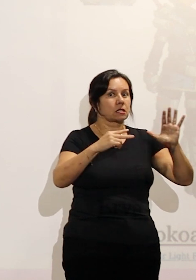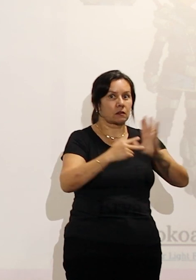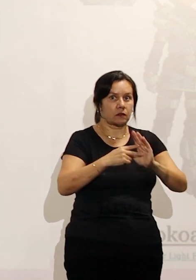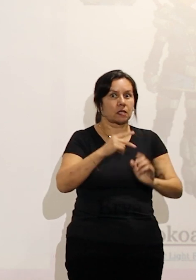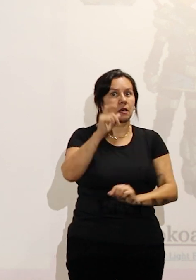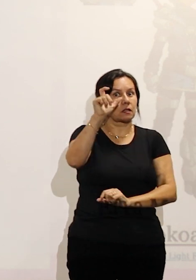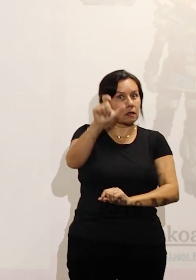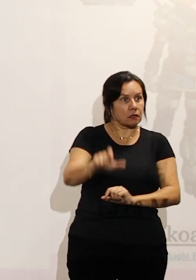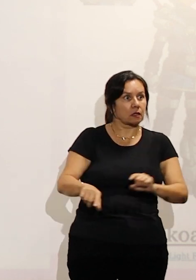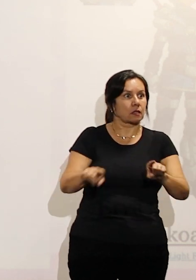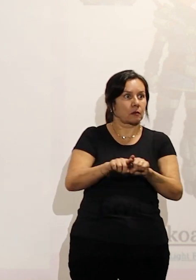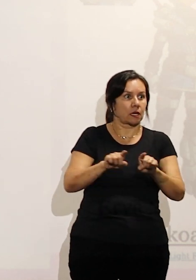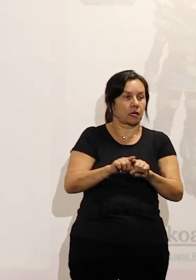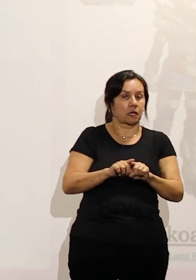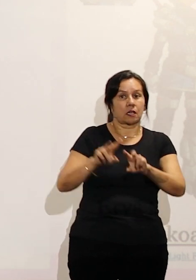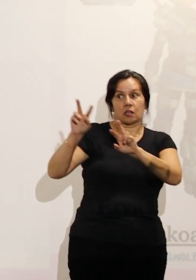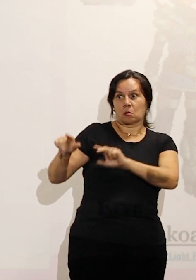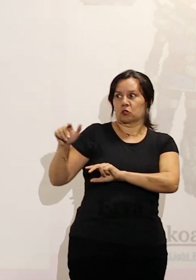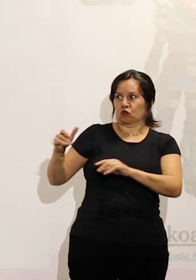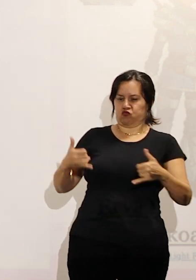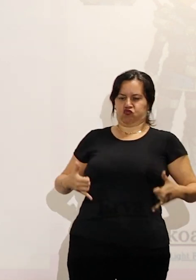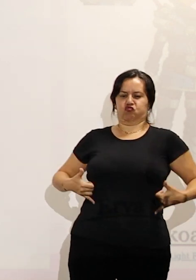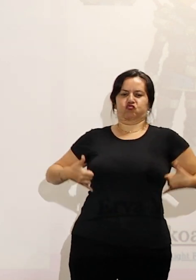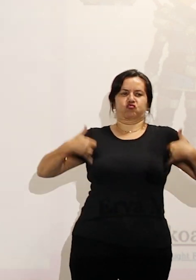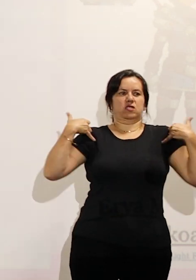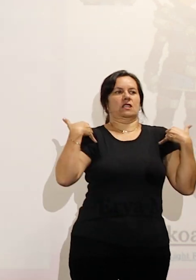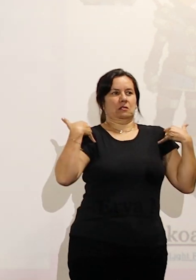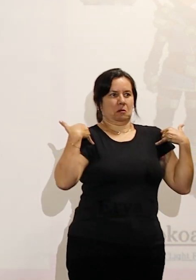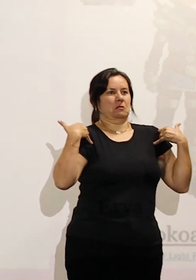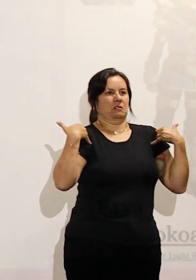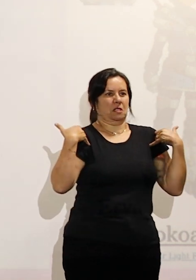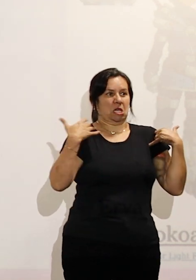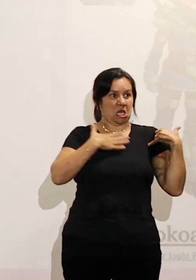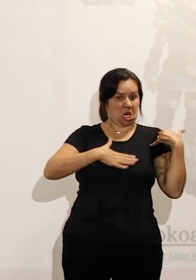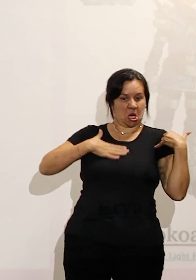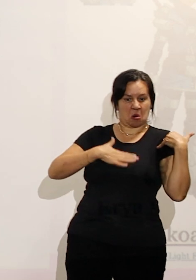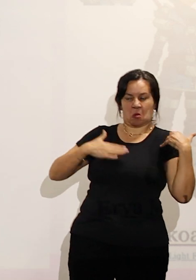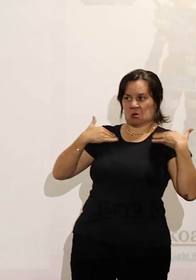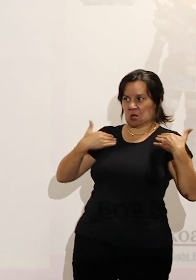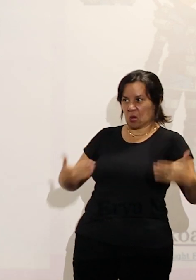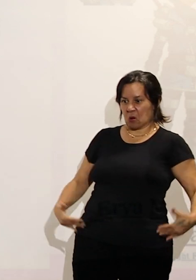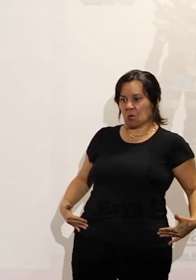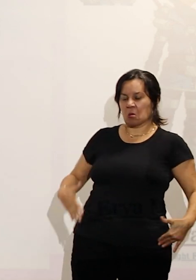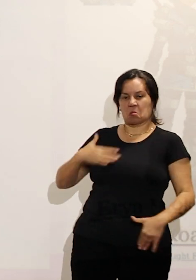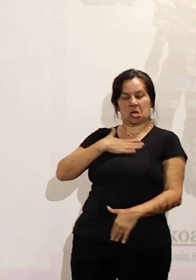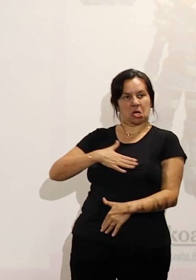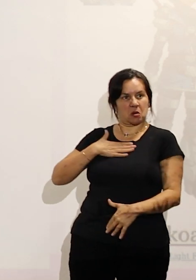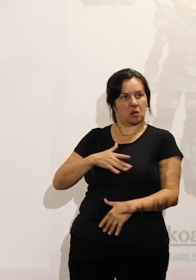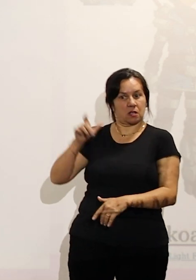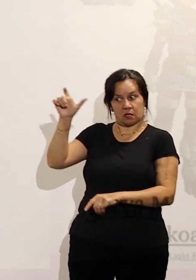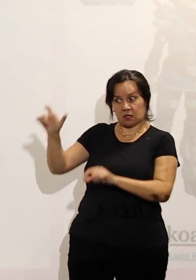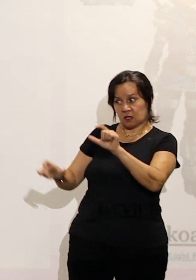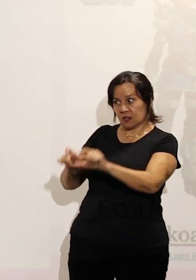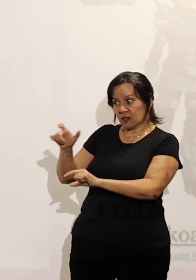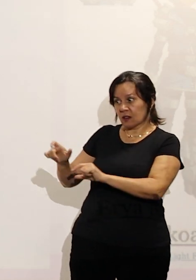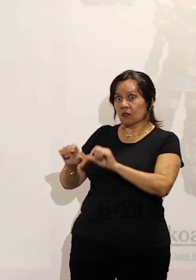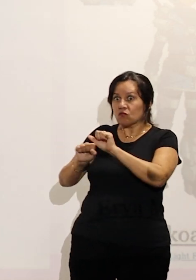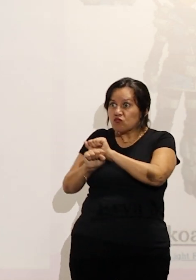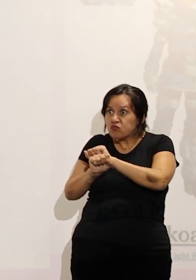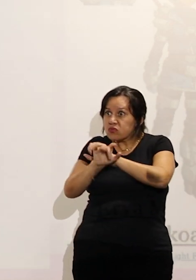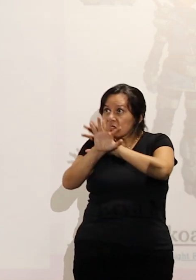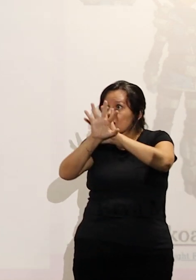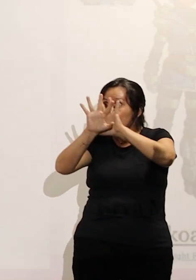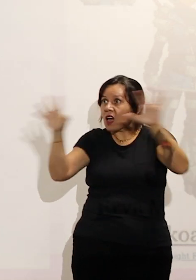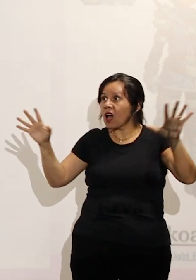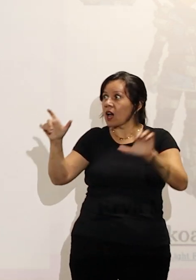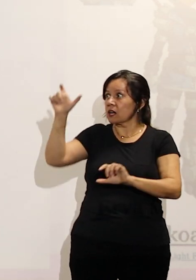mesma forma que uma pessoa que é muito vaidosa, independente do tipo de roupa, do gosto dela, fica muito claro que ela é uma